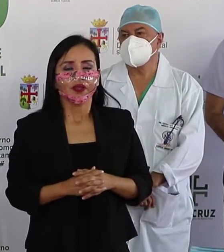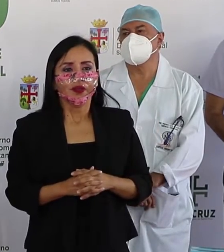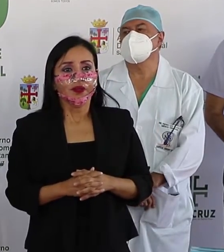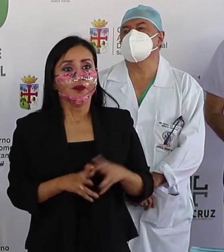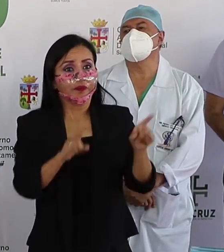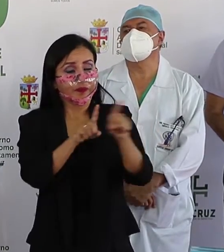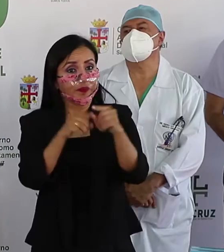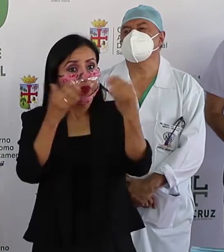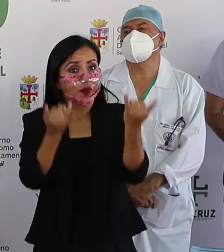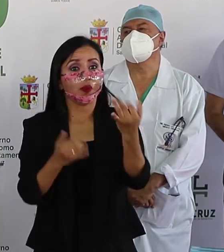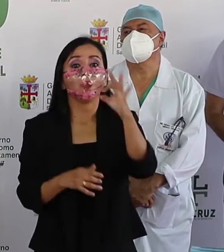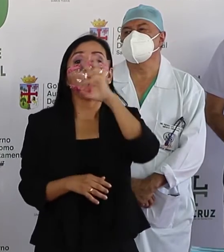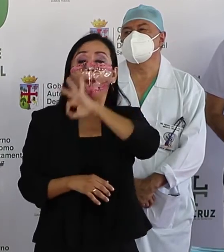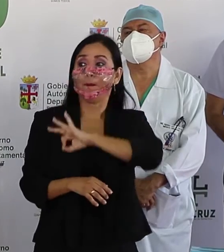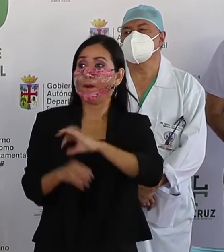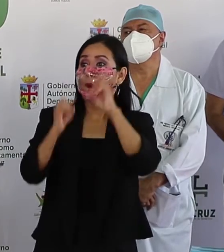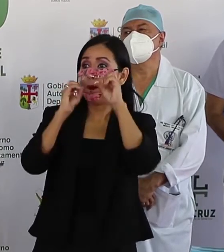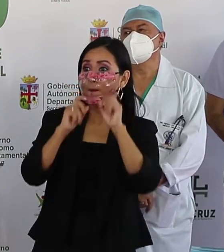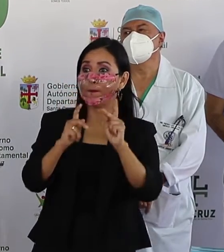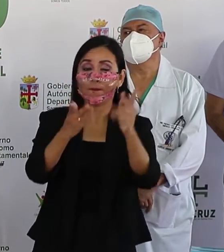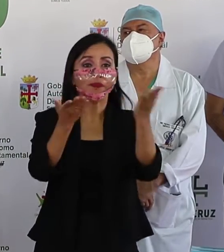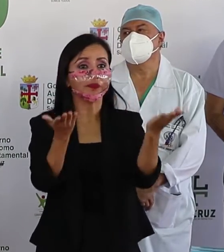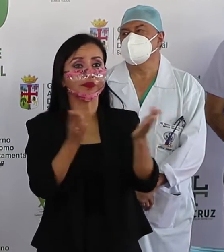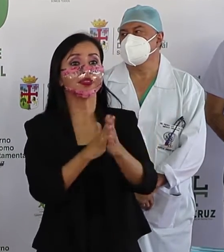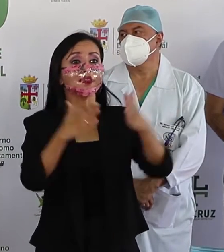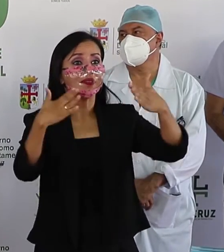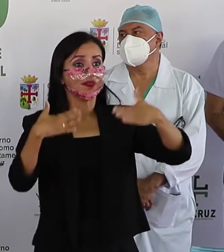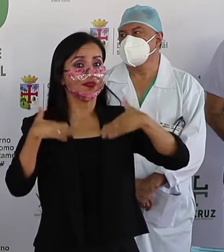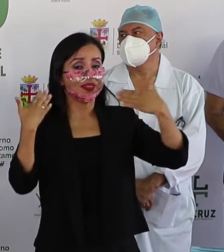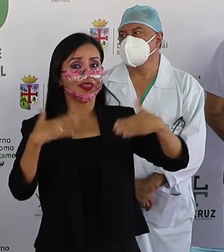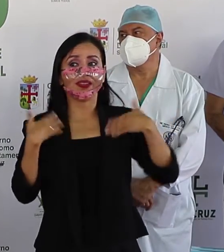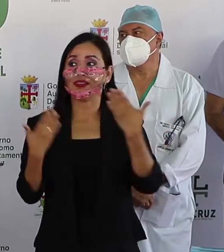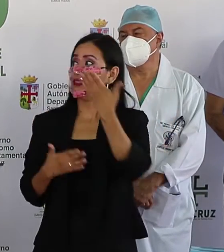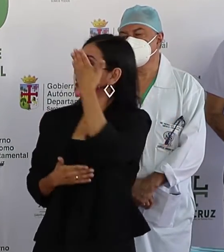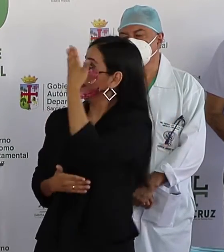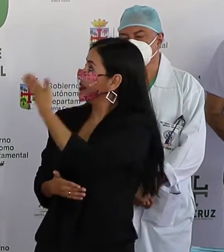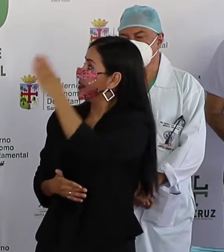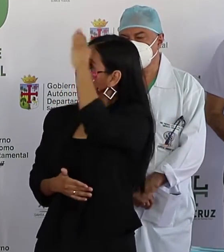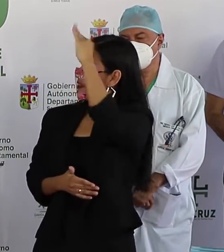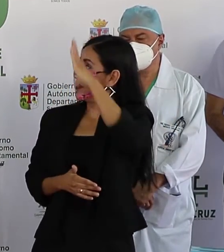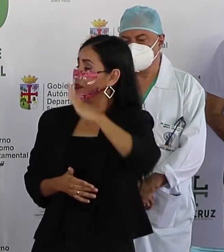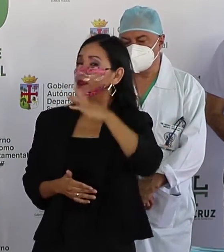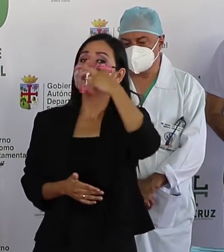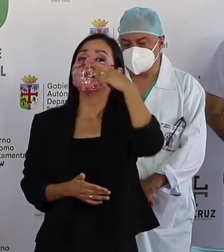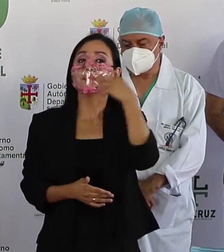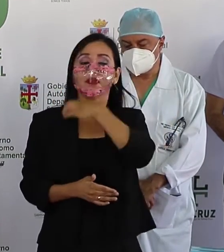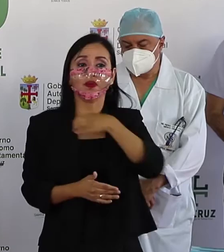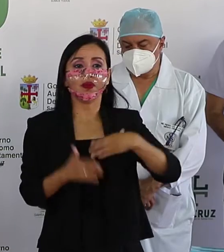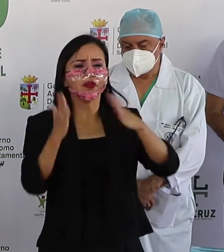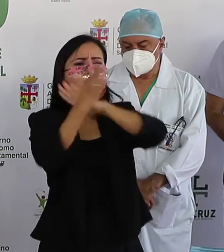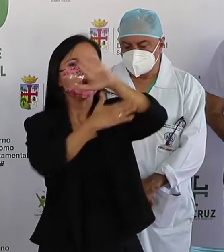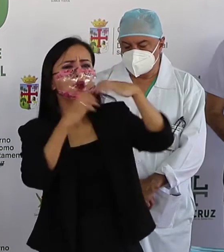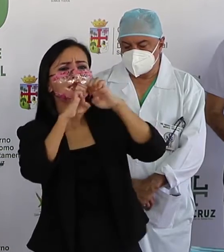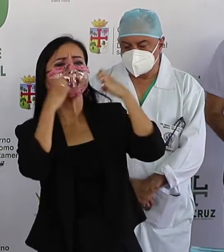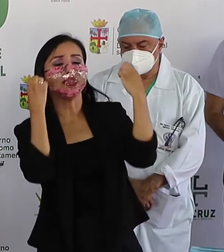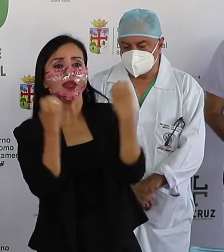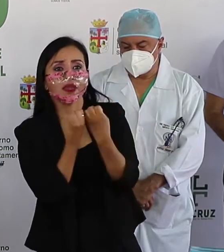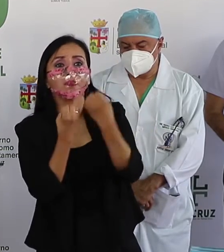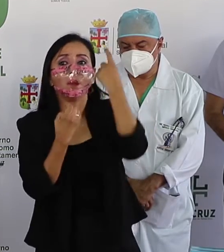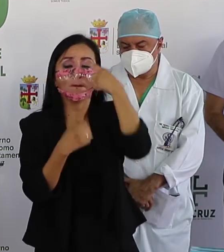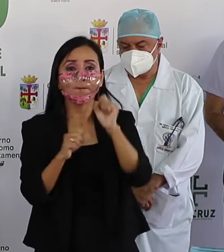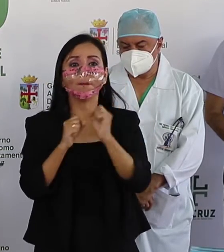Y también quiero aprovechar la oportunidad para felicitar al señor gobernador y todo su equipo.